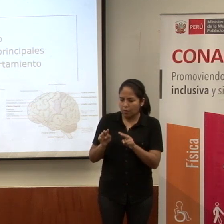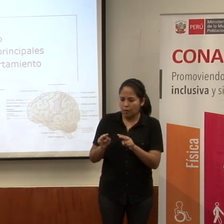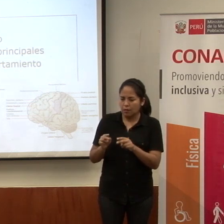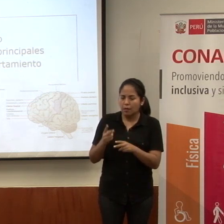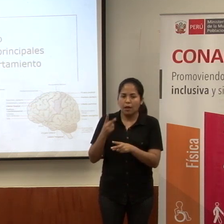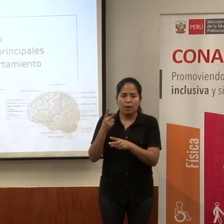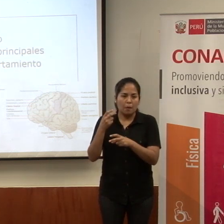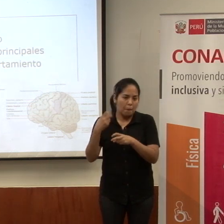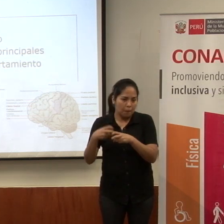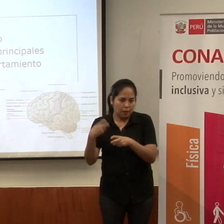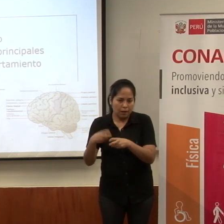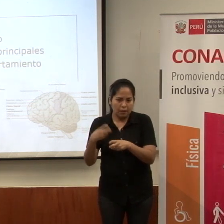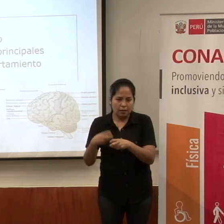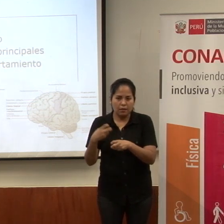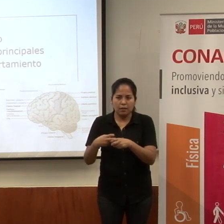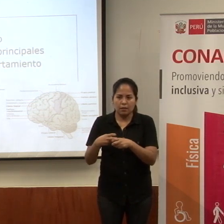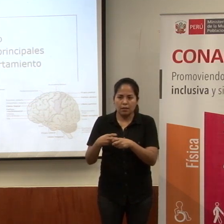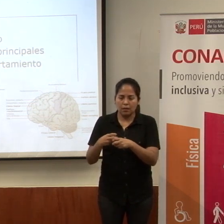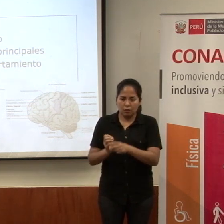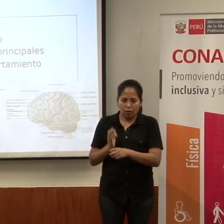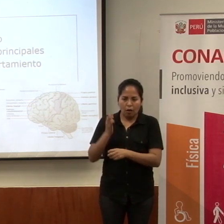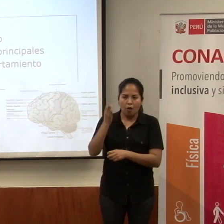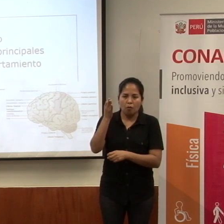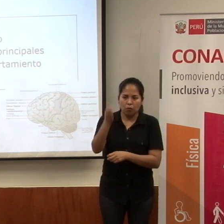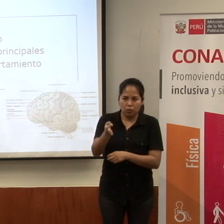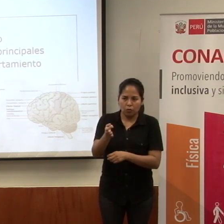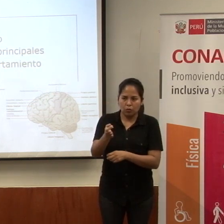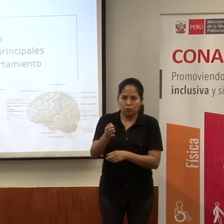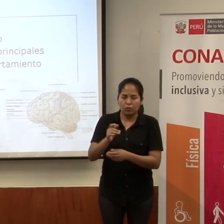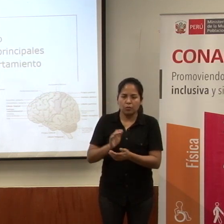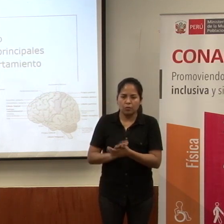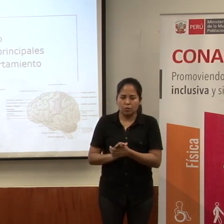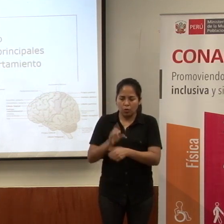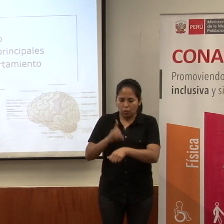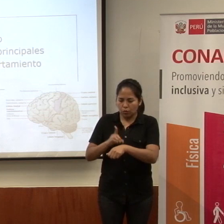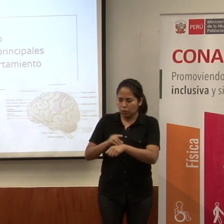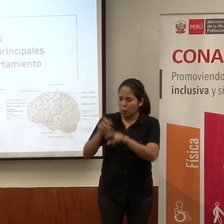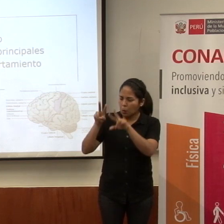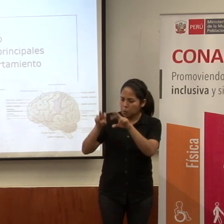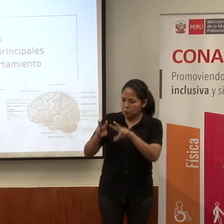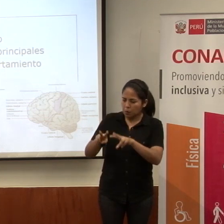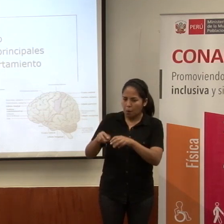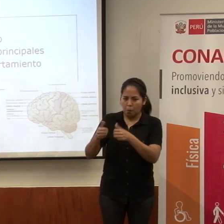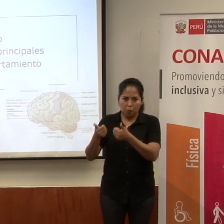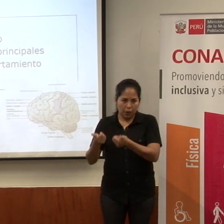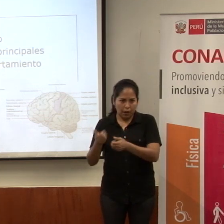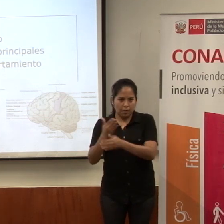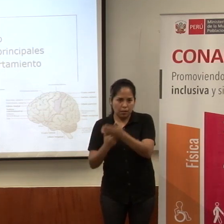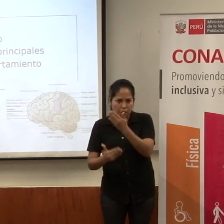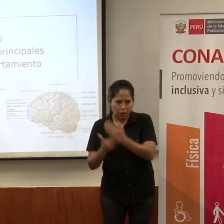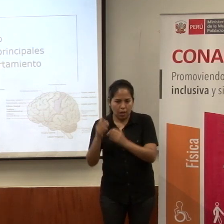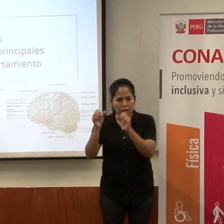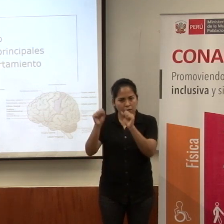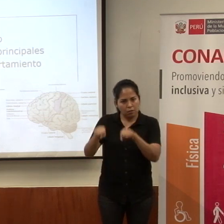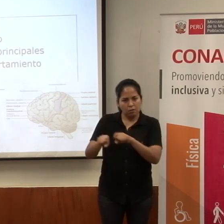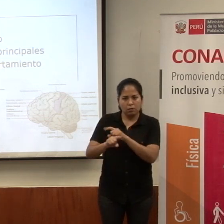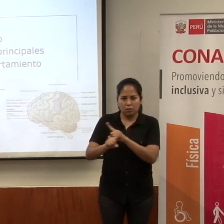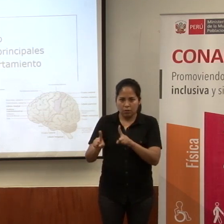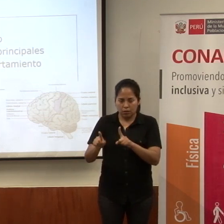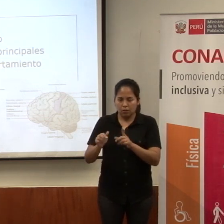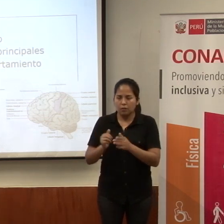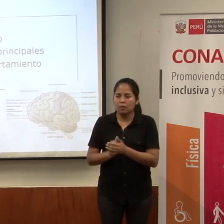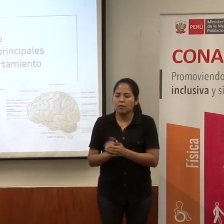riesgo, del diagnóstico y de la acción para evitar que el daño en esa